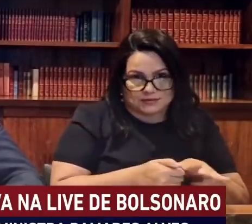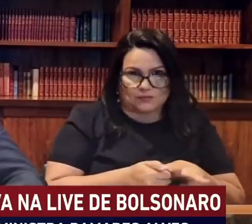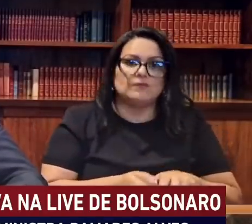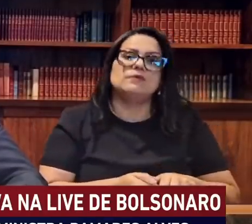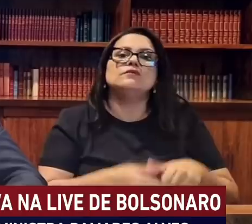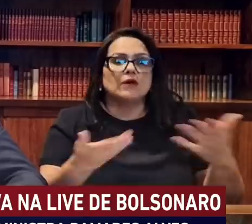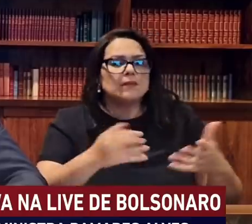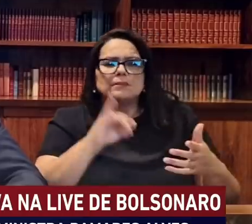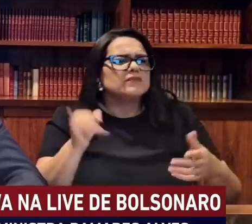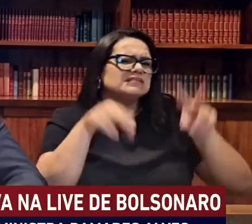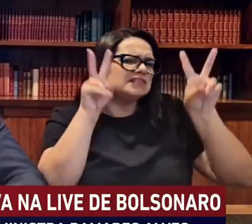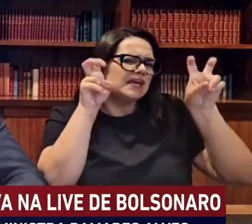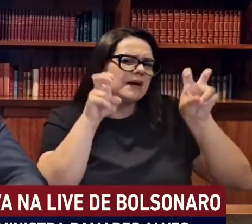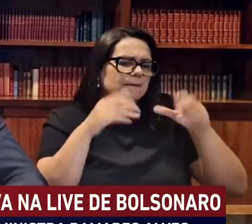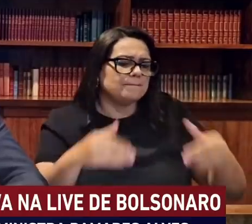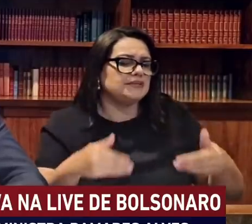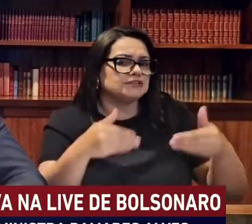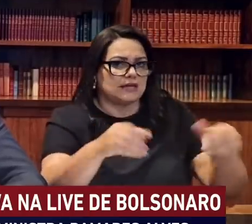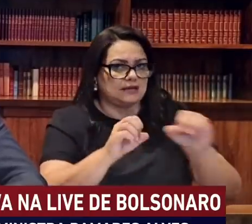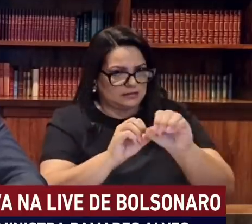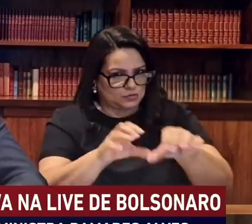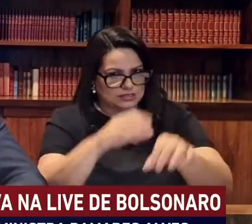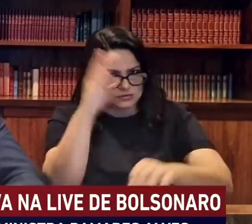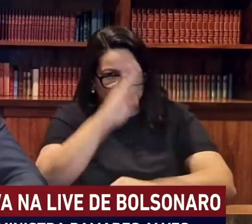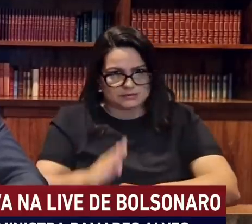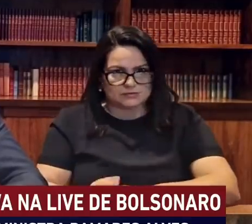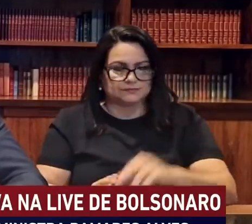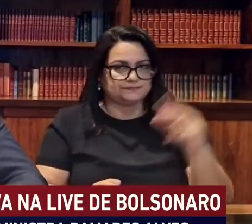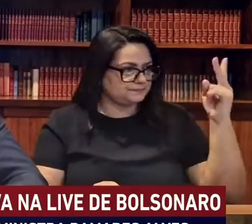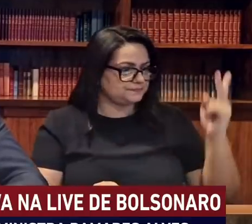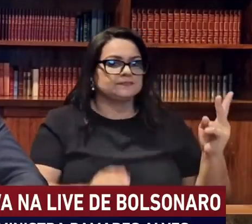Ministério da Educação no Brasil. Né? Duas pessoas